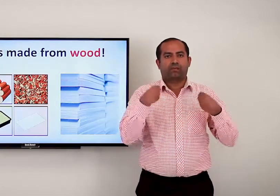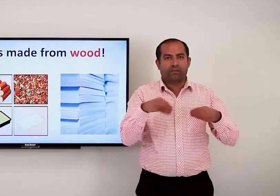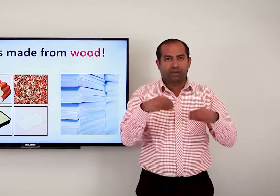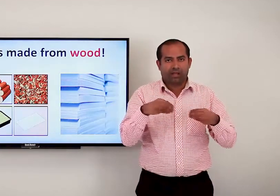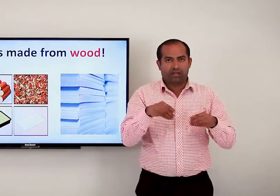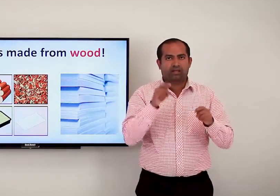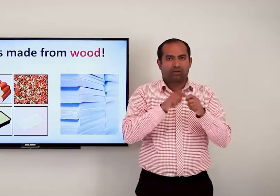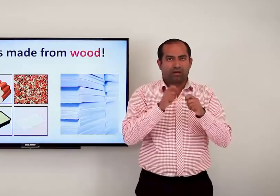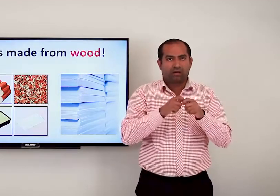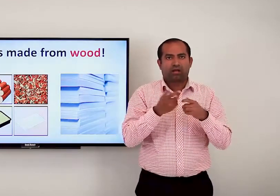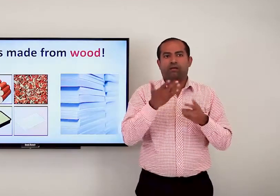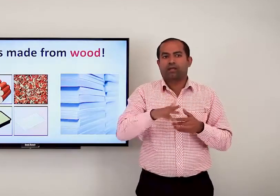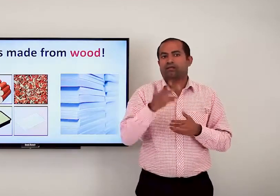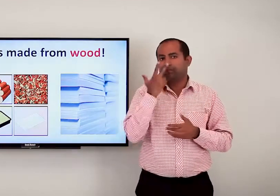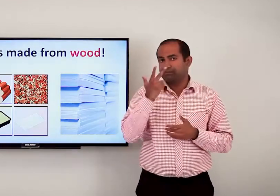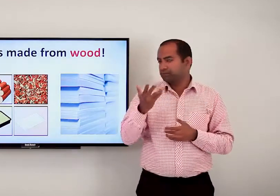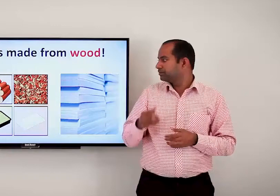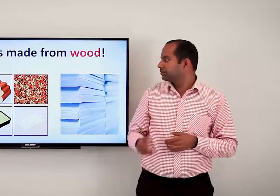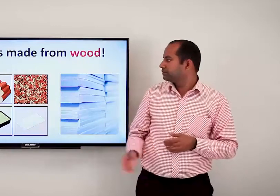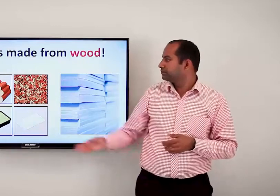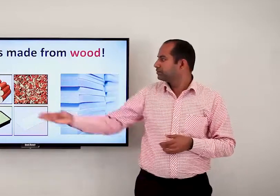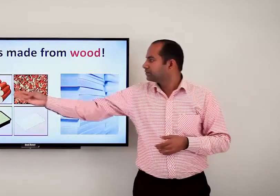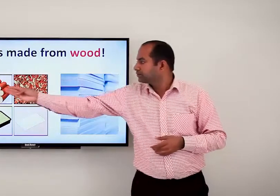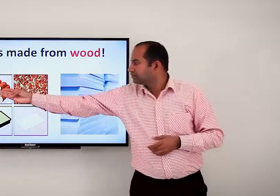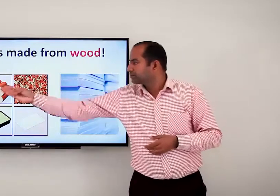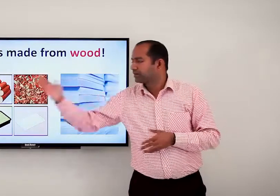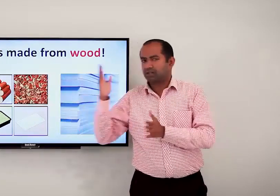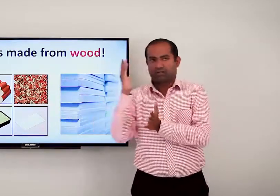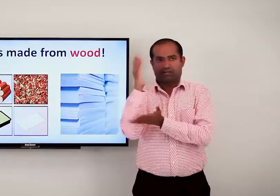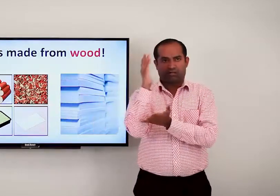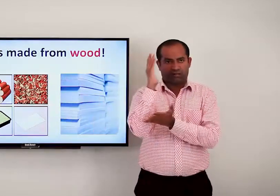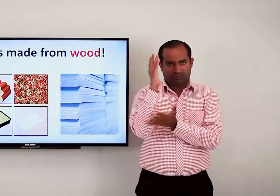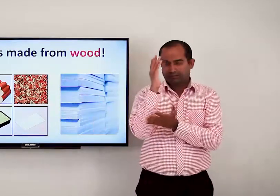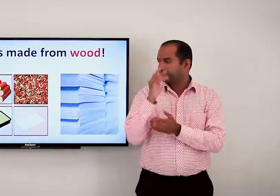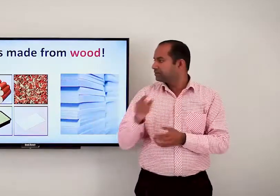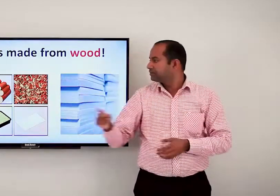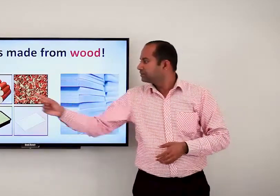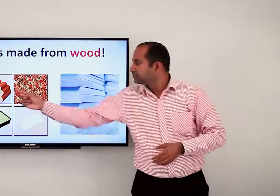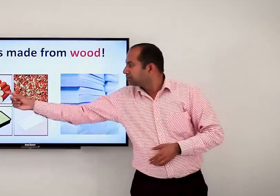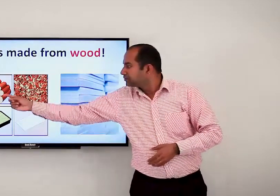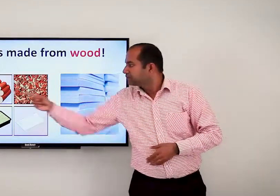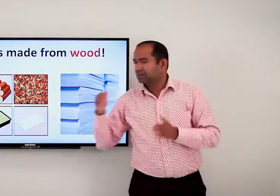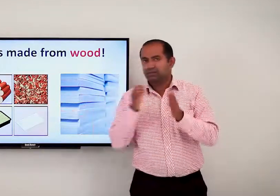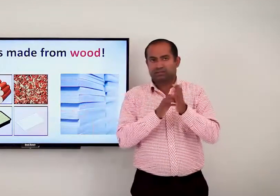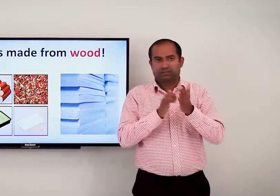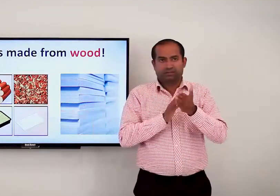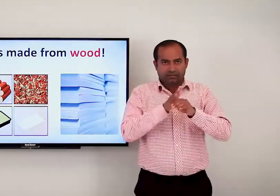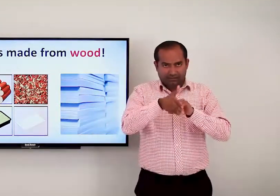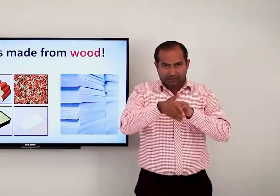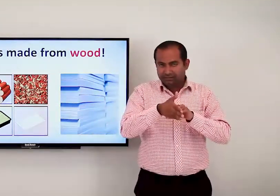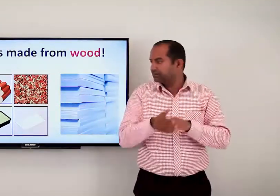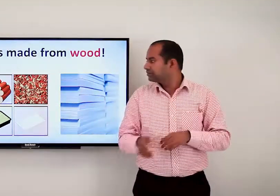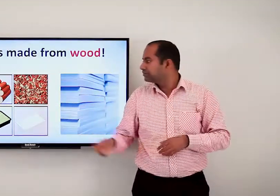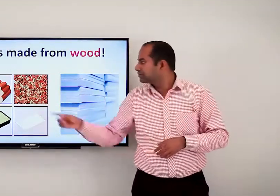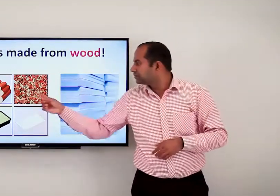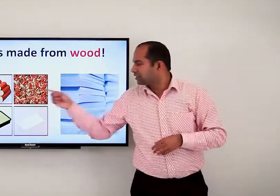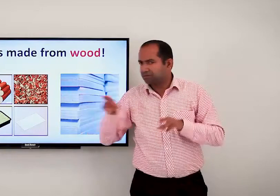کاغذ کیسے بنتا ہے؟ آئیے دیکھتے ہیں۔ درخت کو کاٹ کر اس کے ٹکڑے بنائے جاتے ہیں، پھر اس